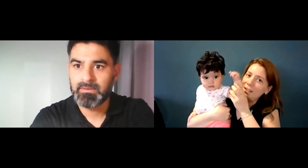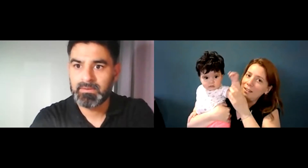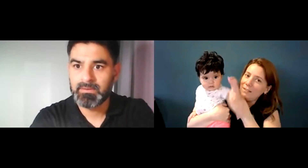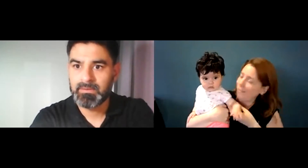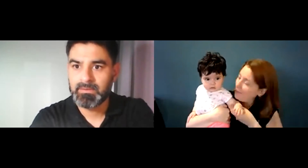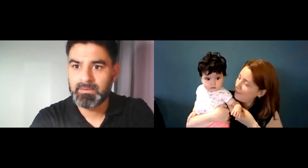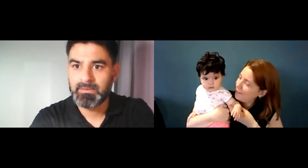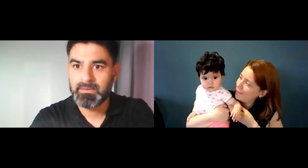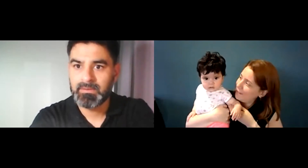¡Chao!